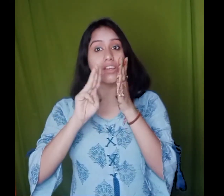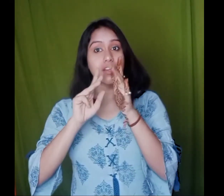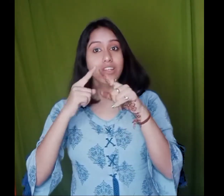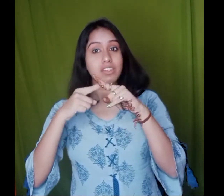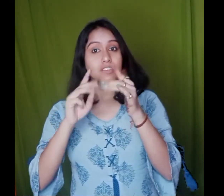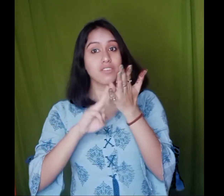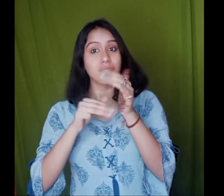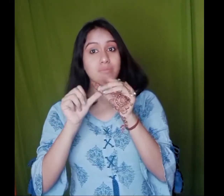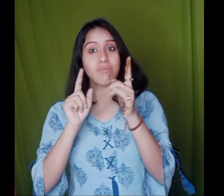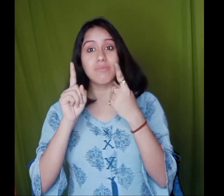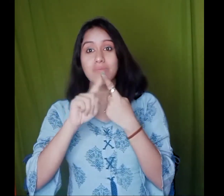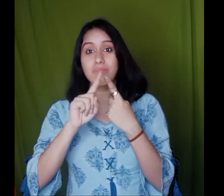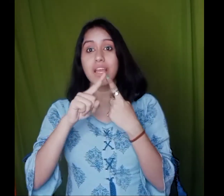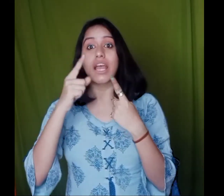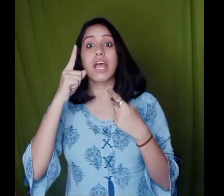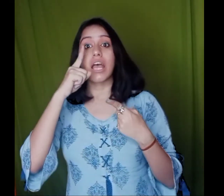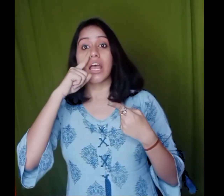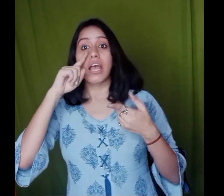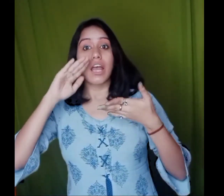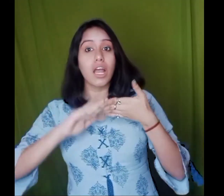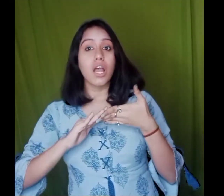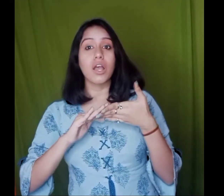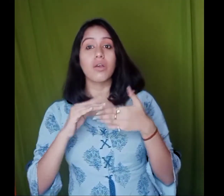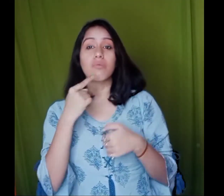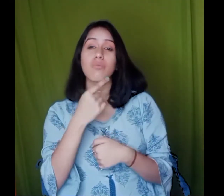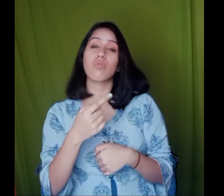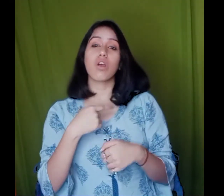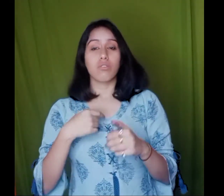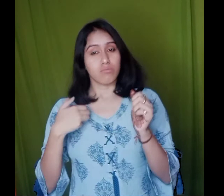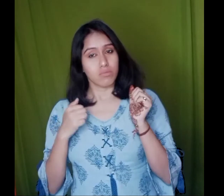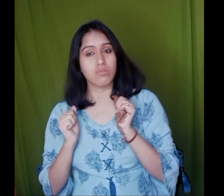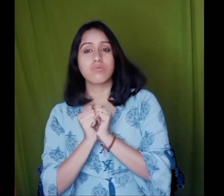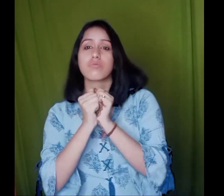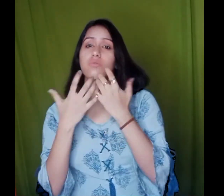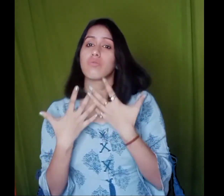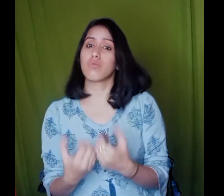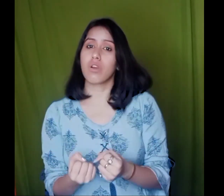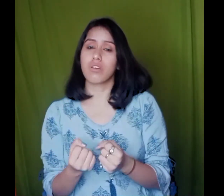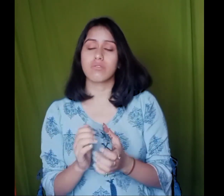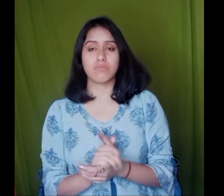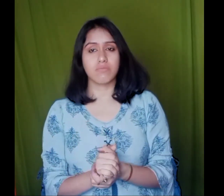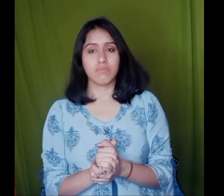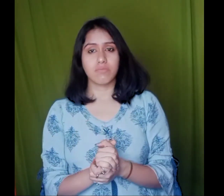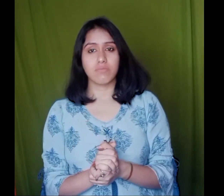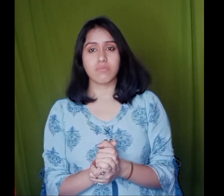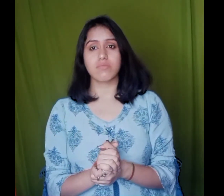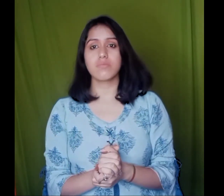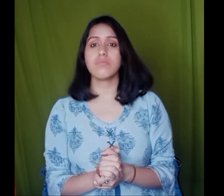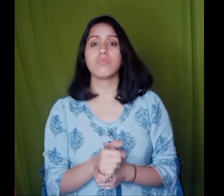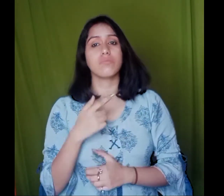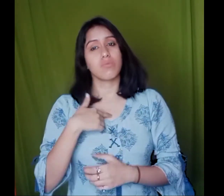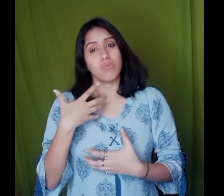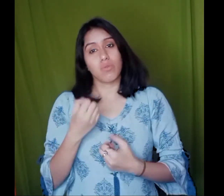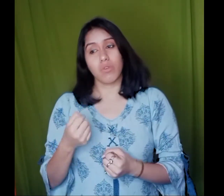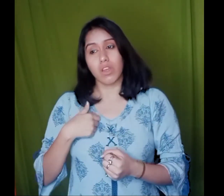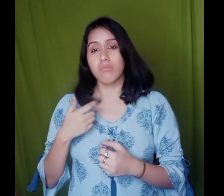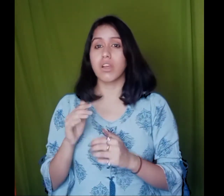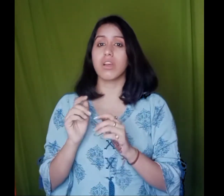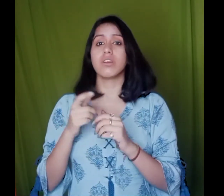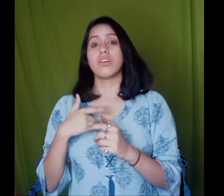करके चरणों में गिर के। उनकी बात को मान लिया गया। अब जंगल 3 लोग जा रहे थे। तभी अचानक